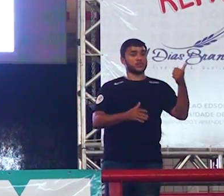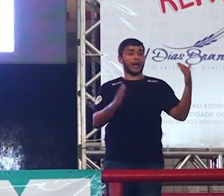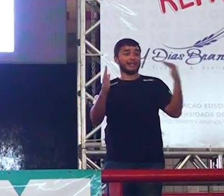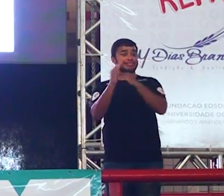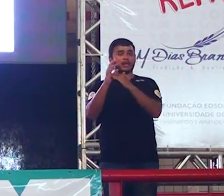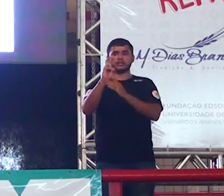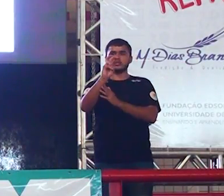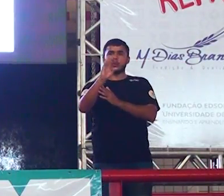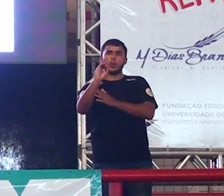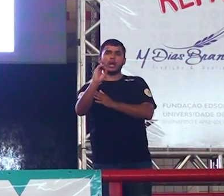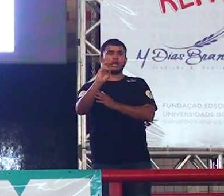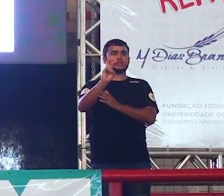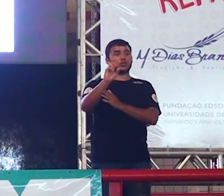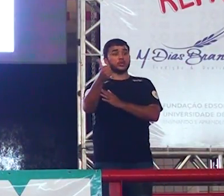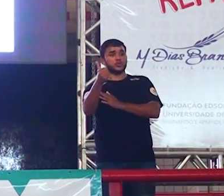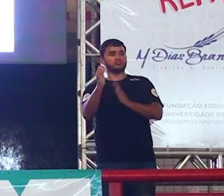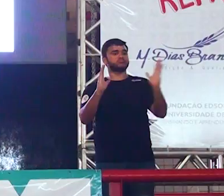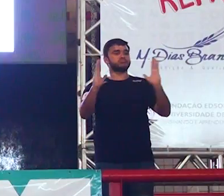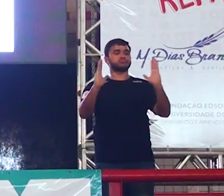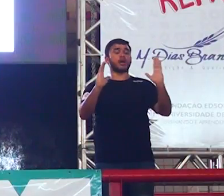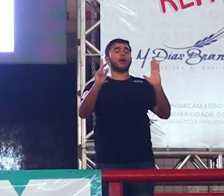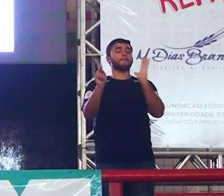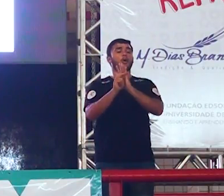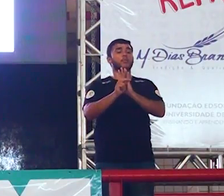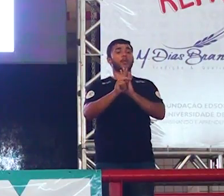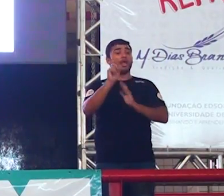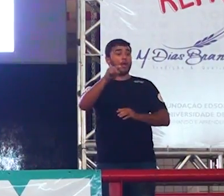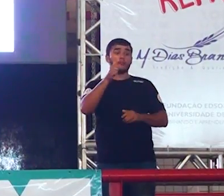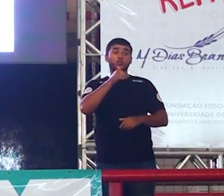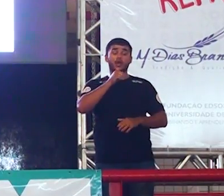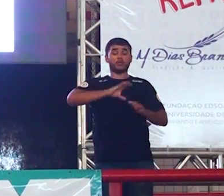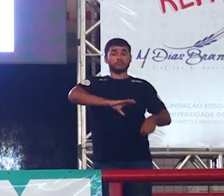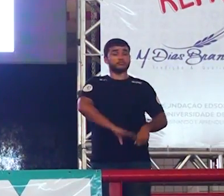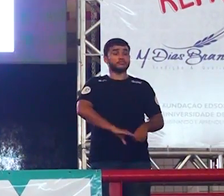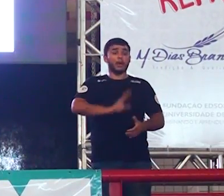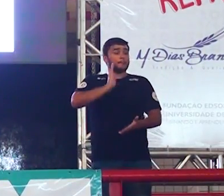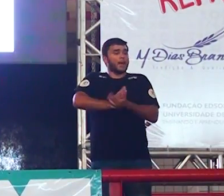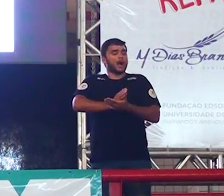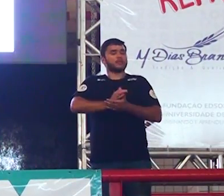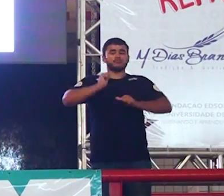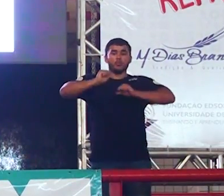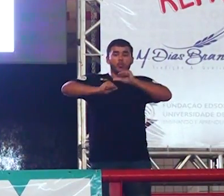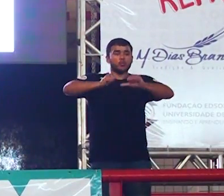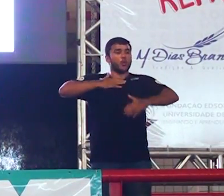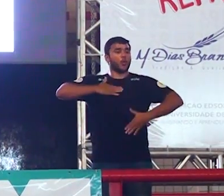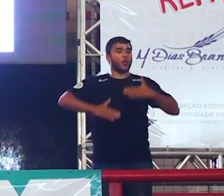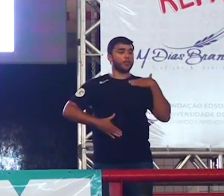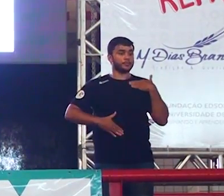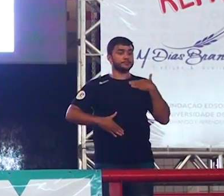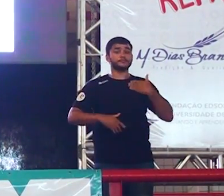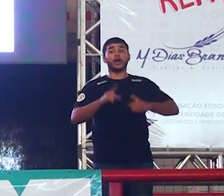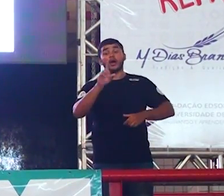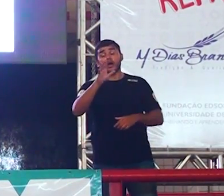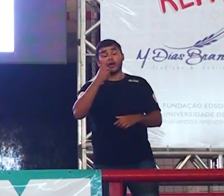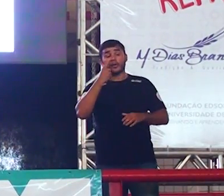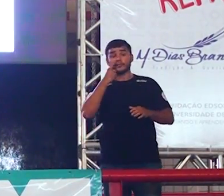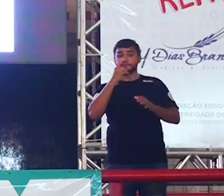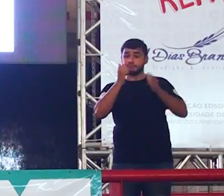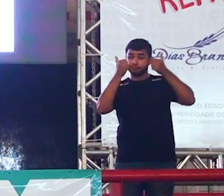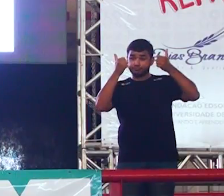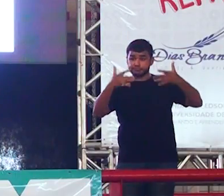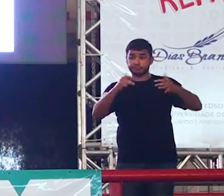Tá certo? Então, a vida fértil feminina é mais ou menos essa. Agora tem um detalhe interessante a se dizer.